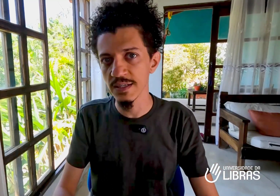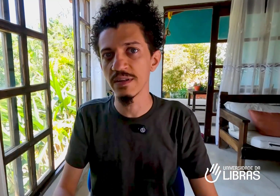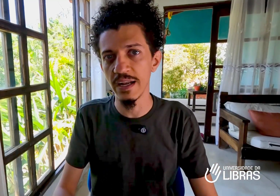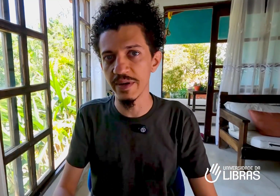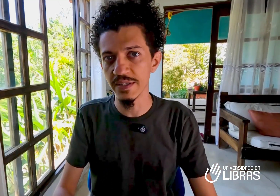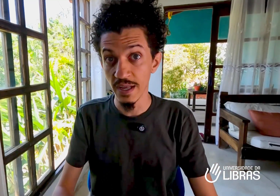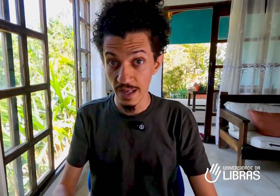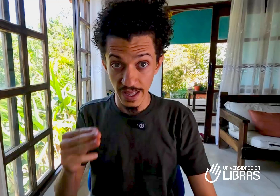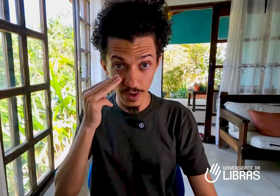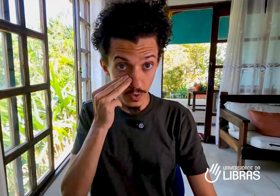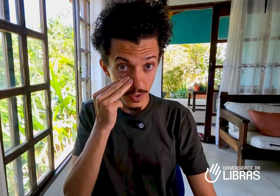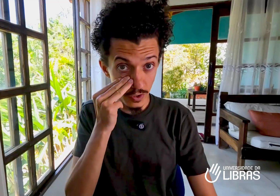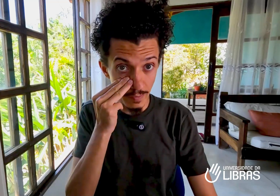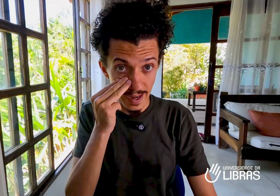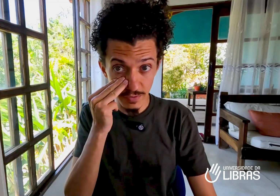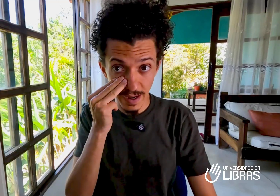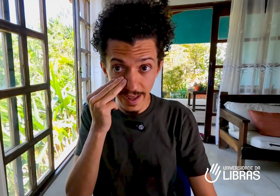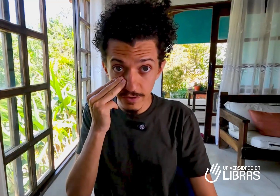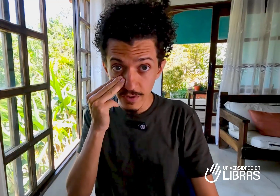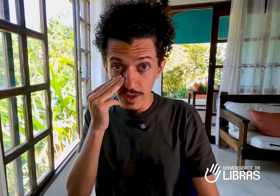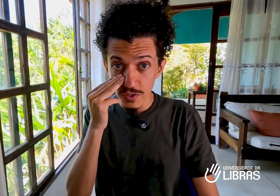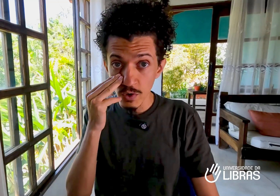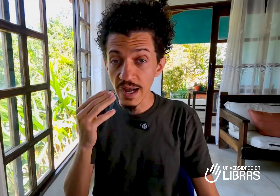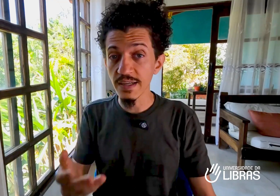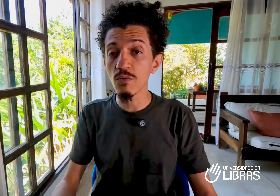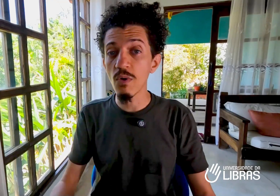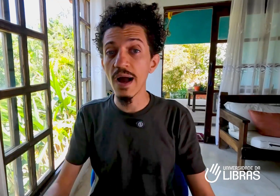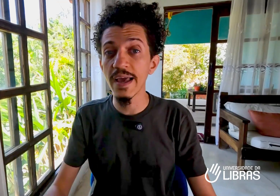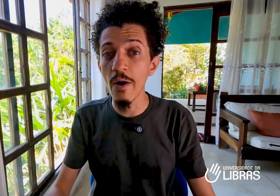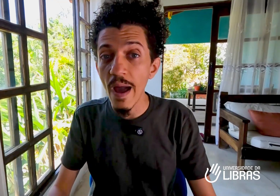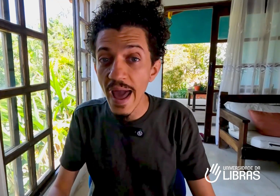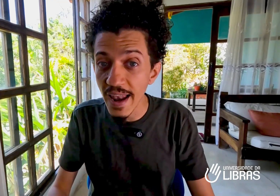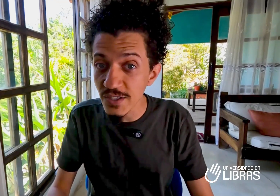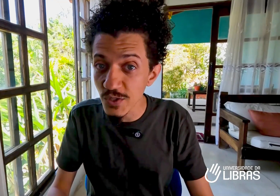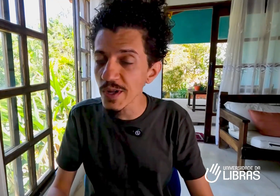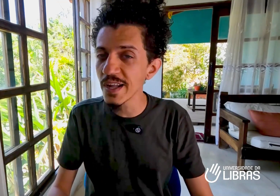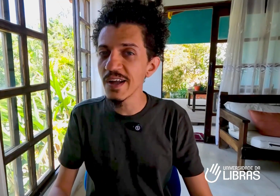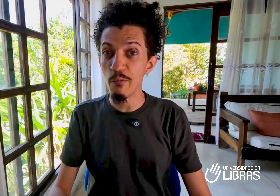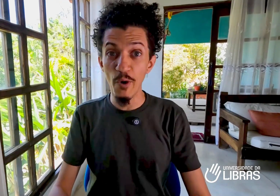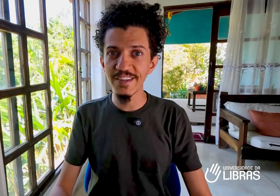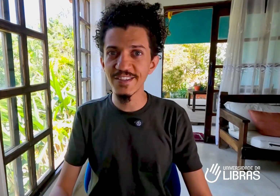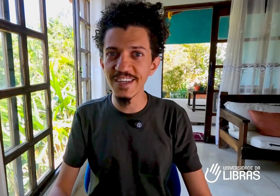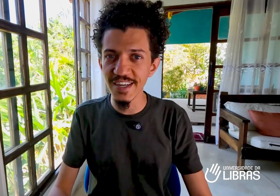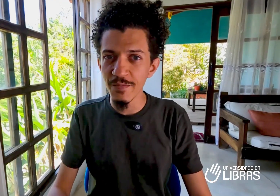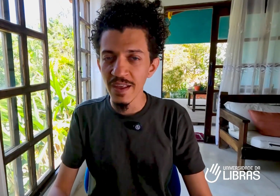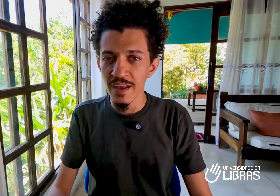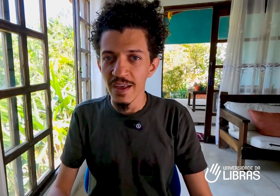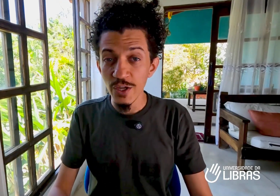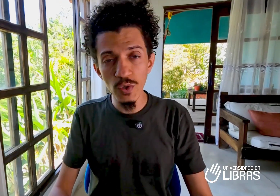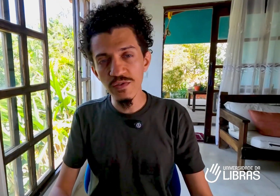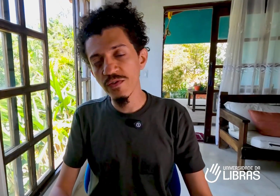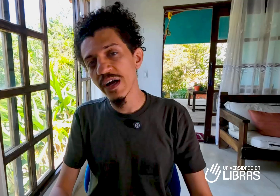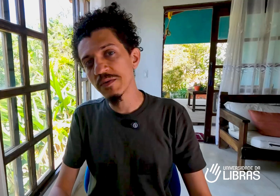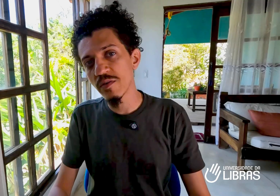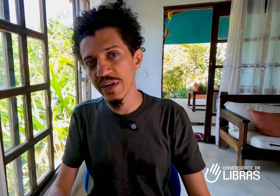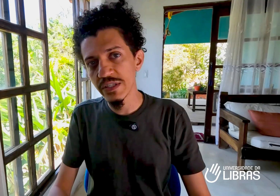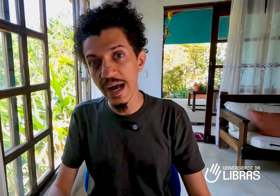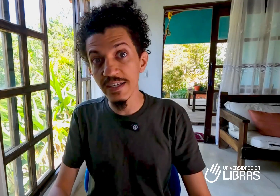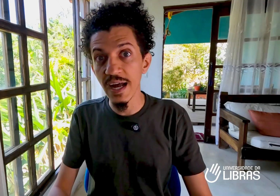na Libras. Eu sou o Madison Barreto, sou casado com a Raquel, ela é surda, poetisa, e juntos fundamos a Universidade da